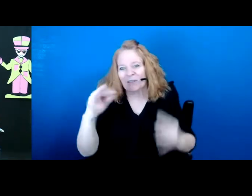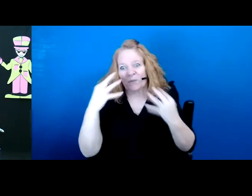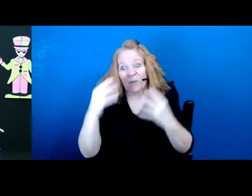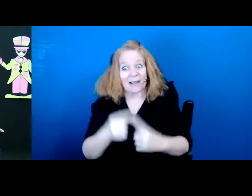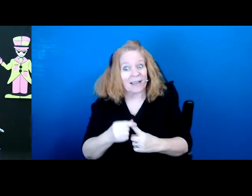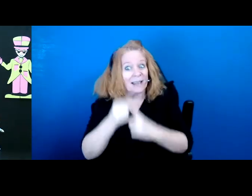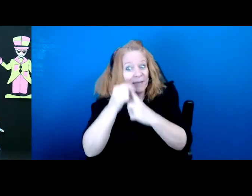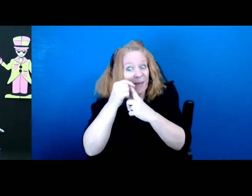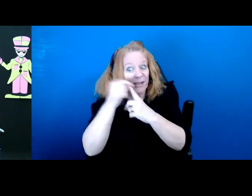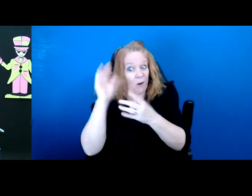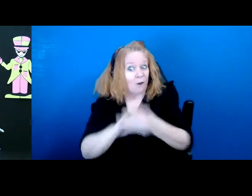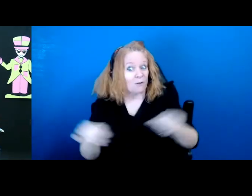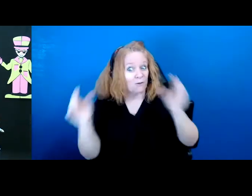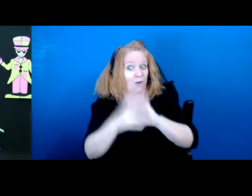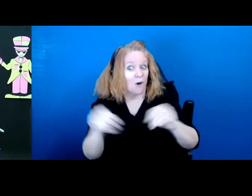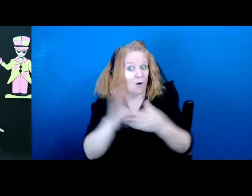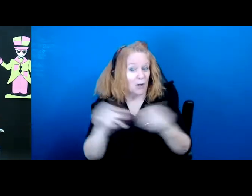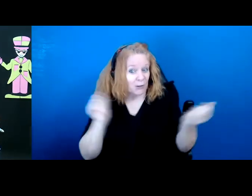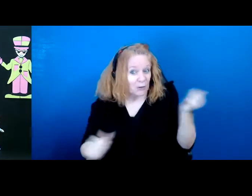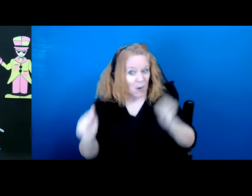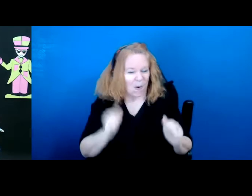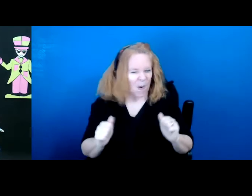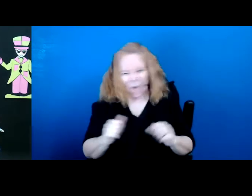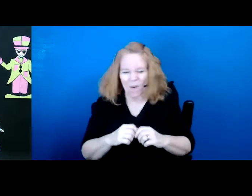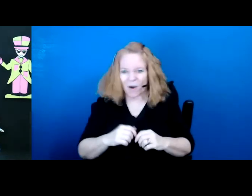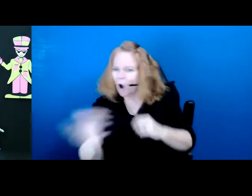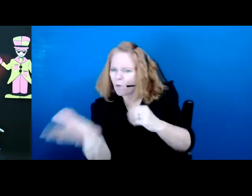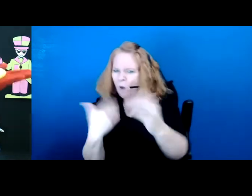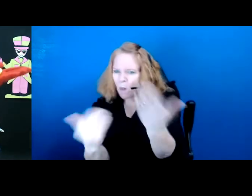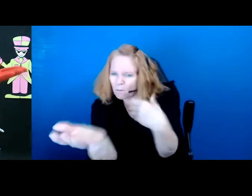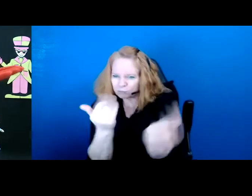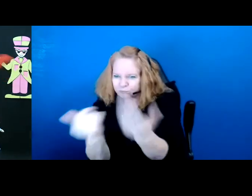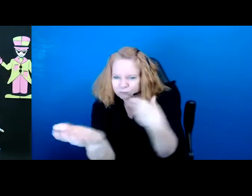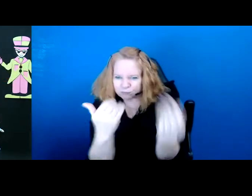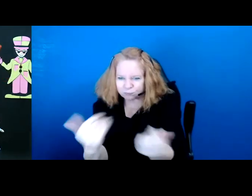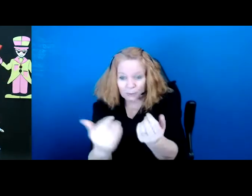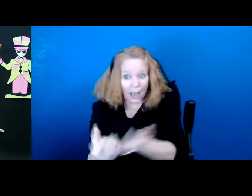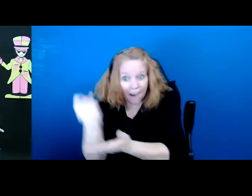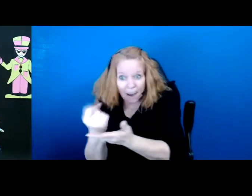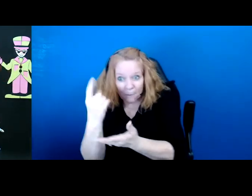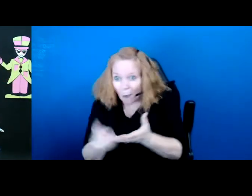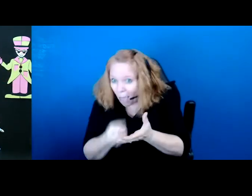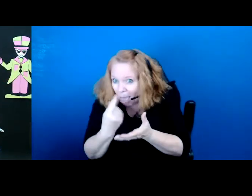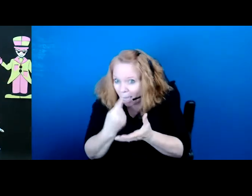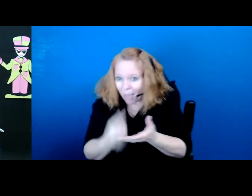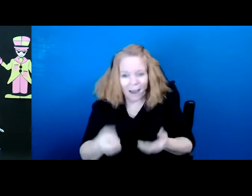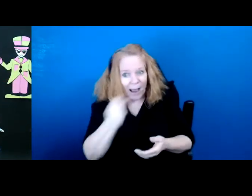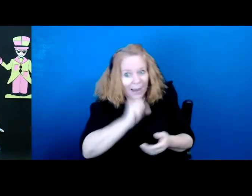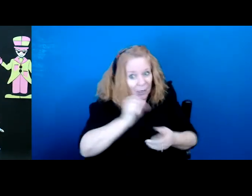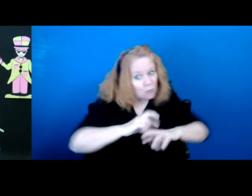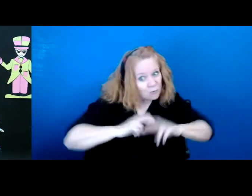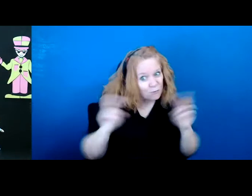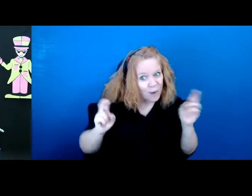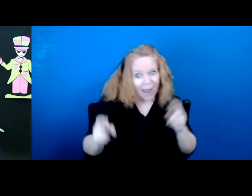maravillosos niños y niñas que están aquí para este evento ahora sí agarren